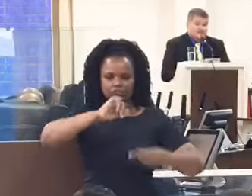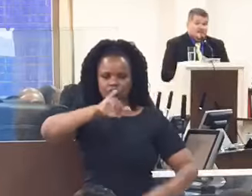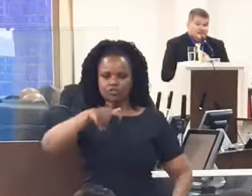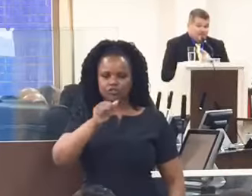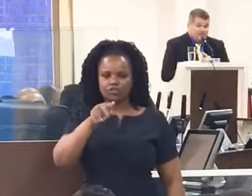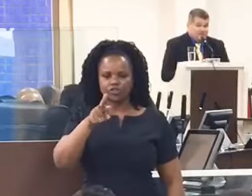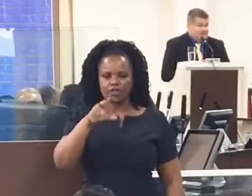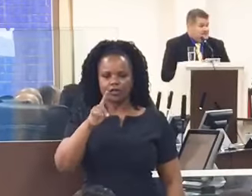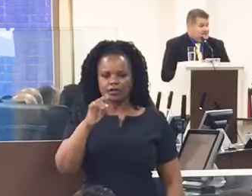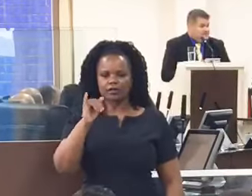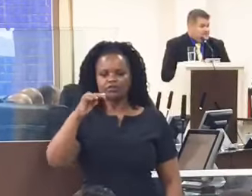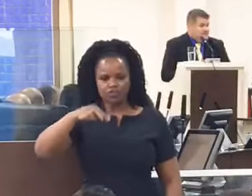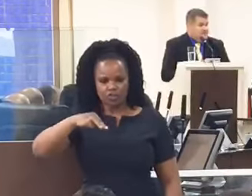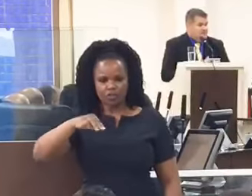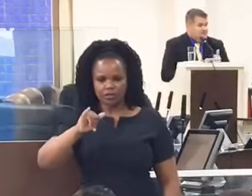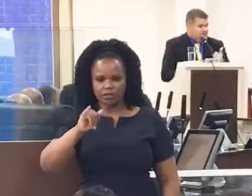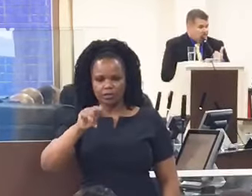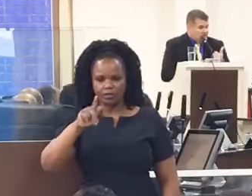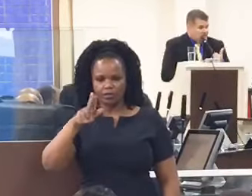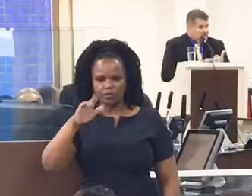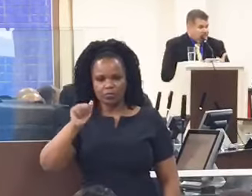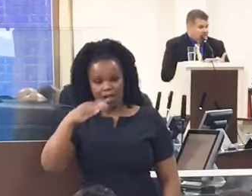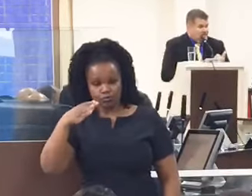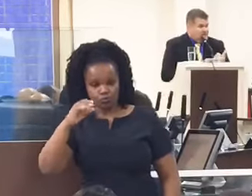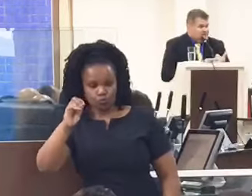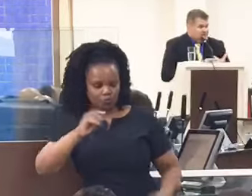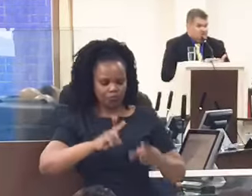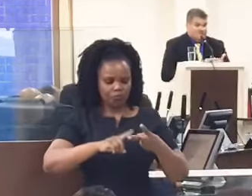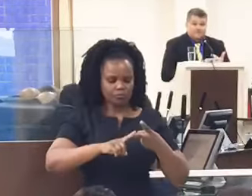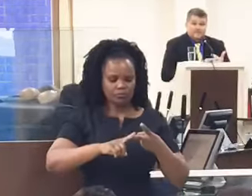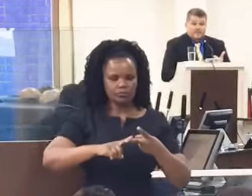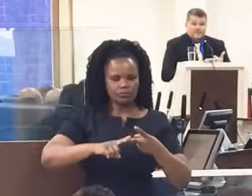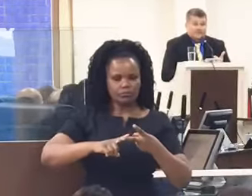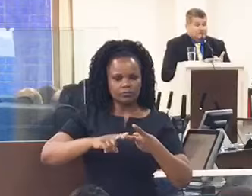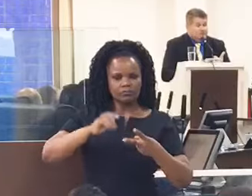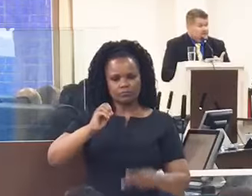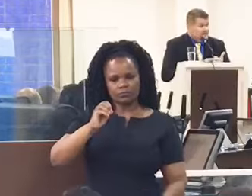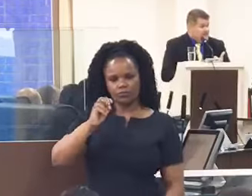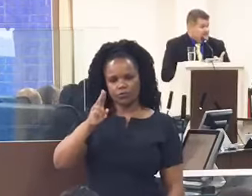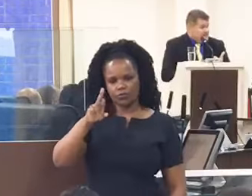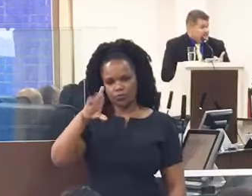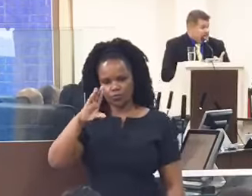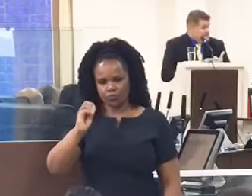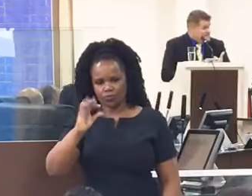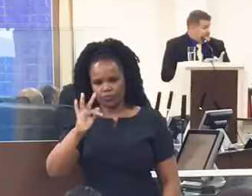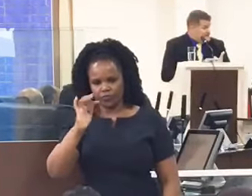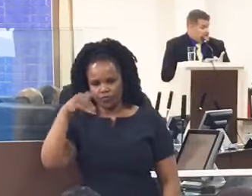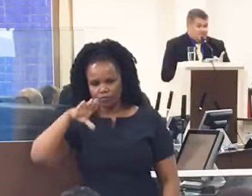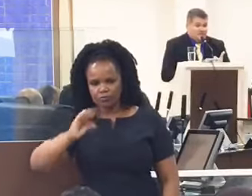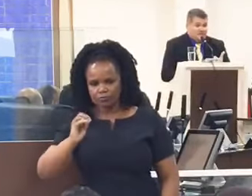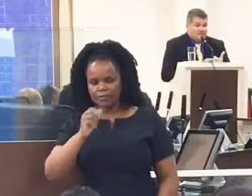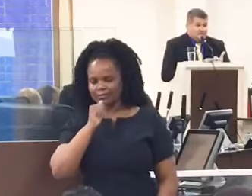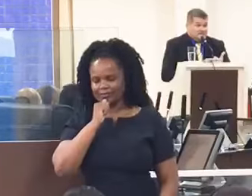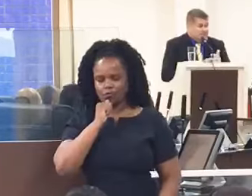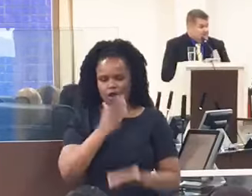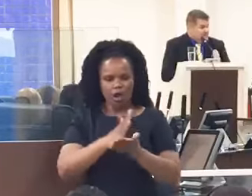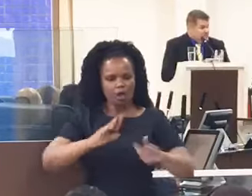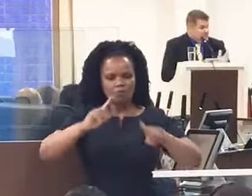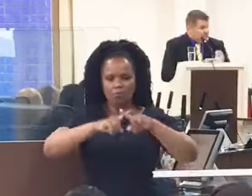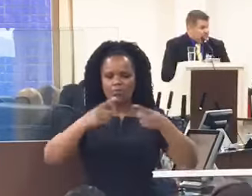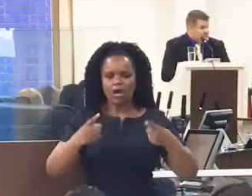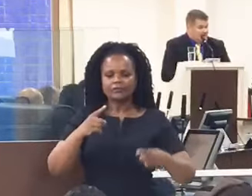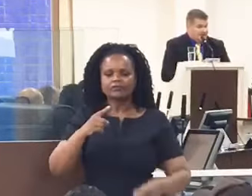feito, a própria Jardim Esperança, nós estamos agora no Ouro Fino, na Alexandrita, nós temos ainda que terminar Milton Belo de Lima,